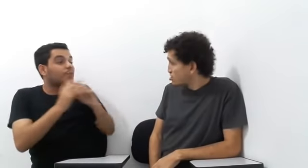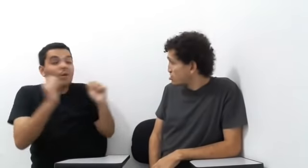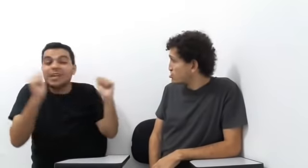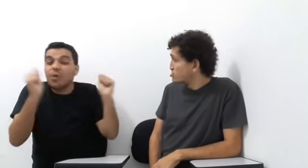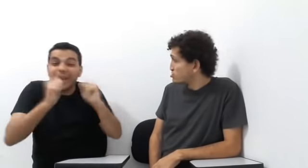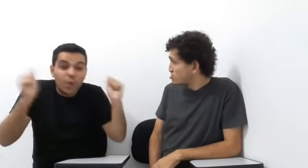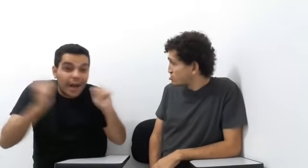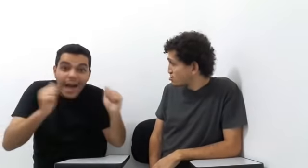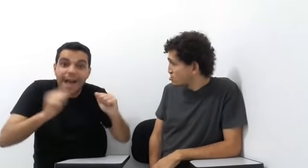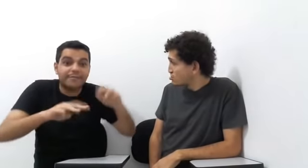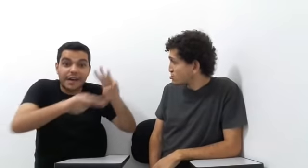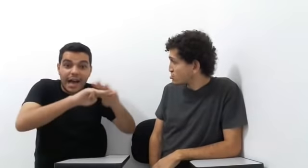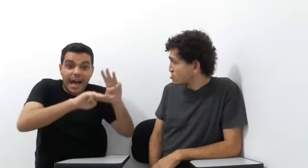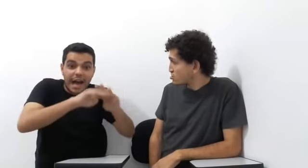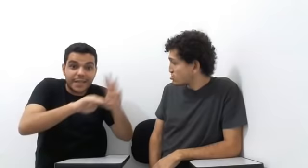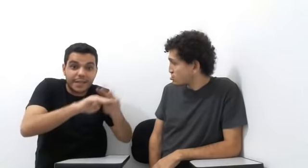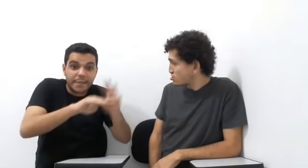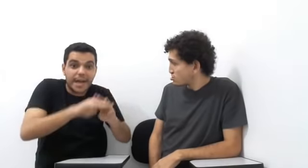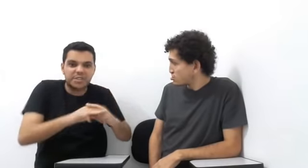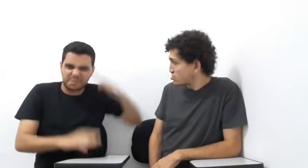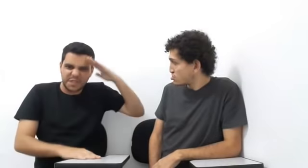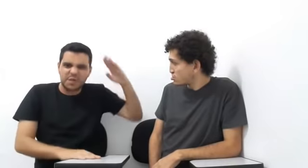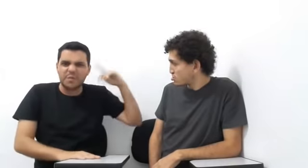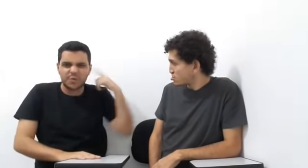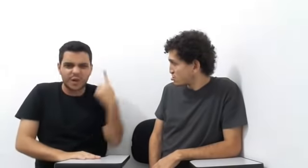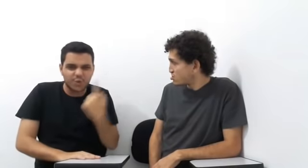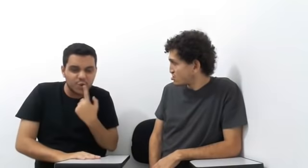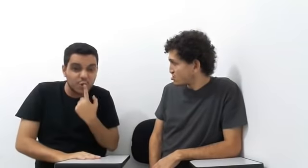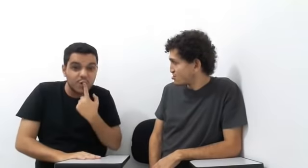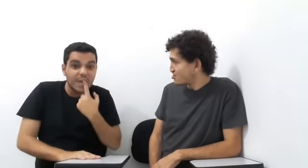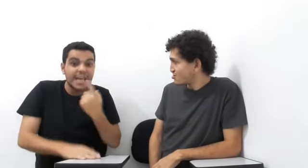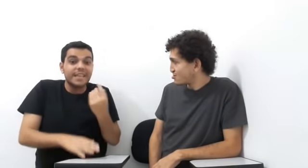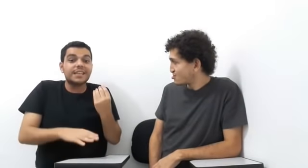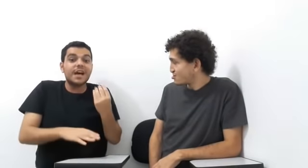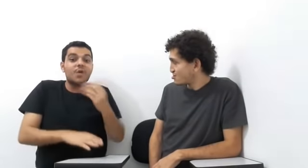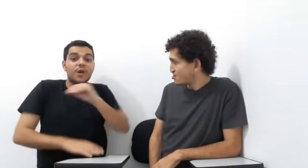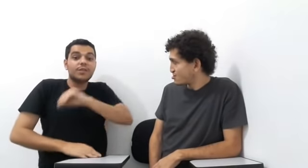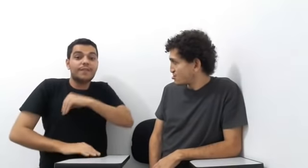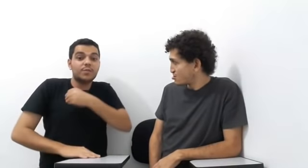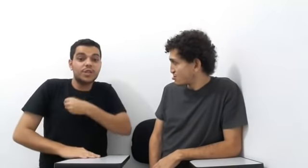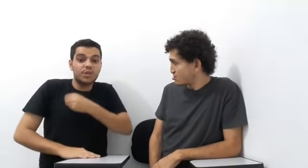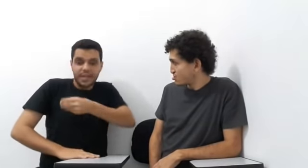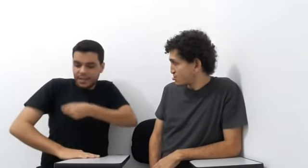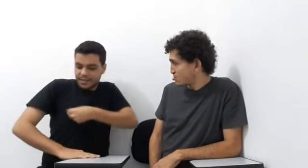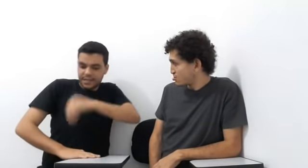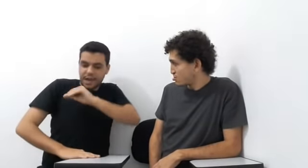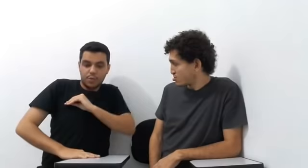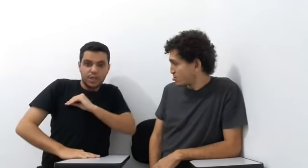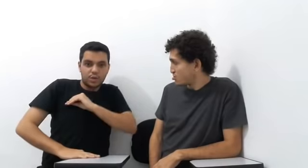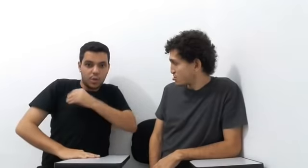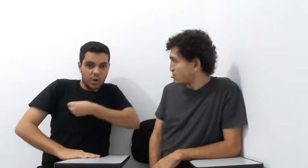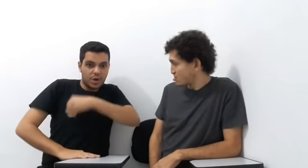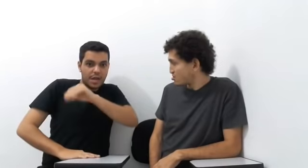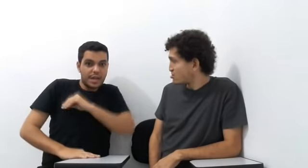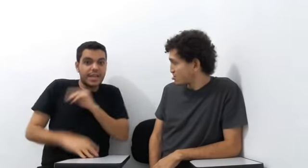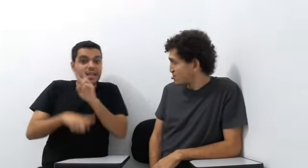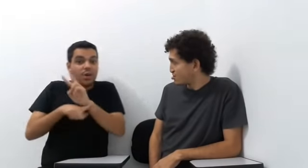e eu adorava a matemática, principalmente por causa de surdos. E então eu dava monitoria, sinal, monitor. Então